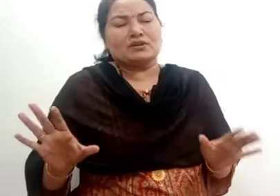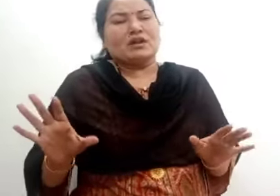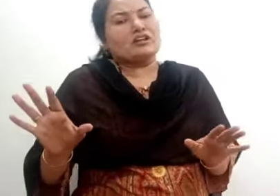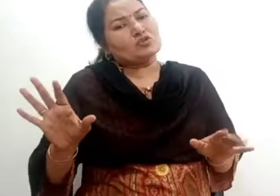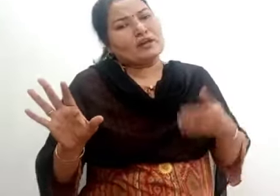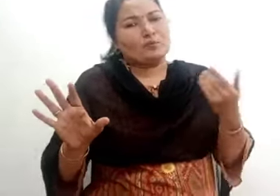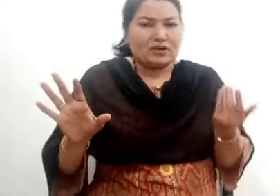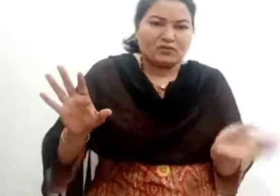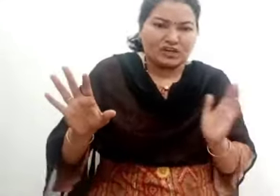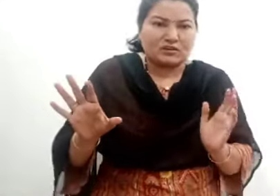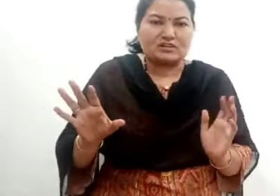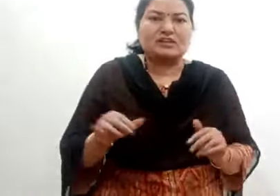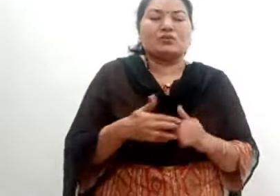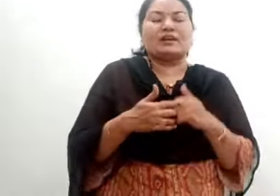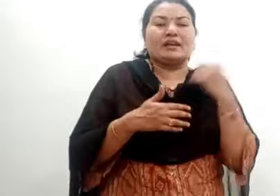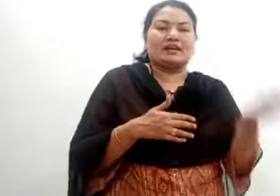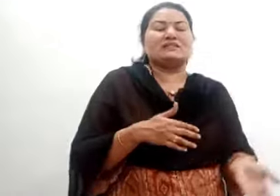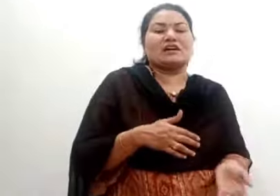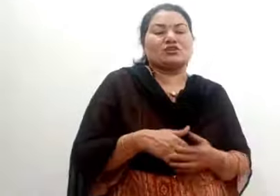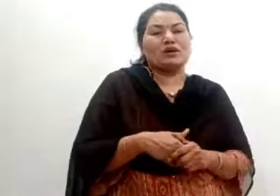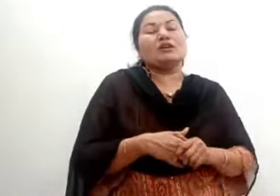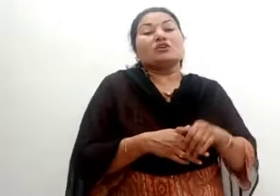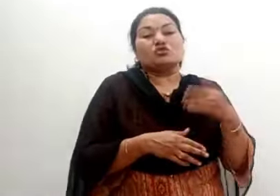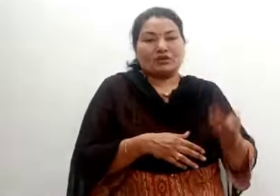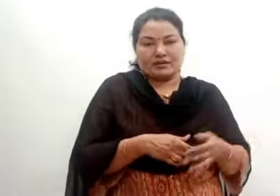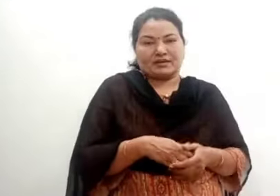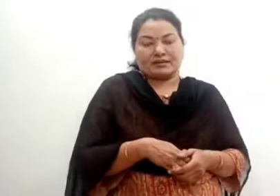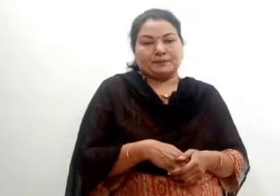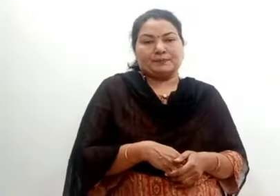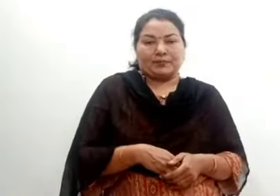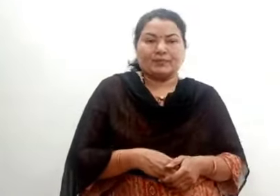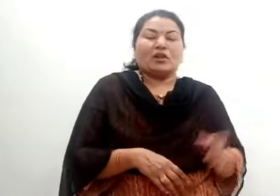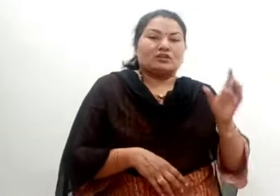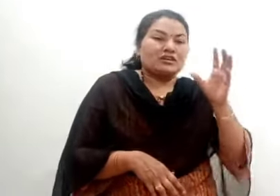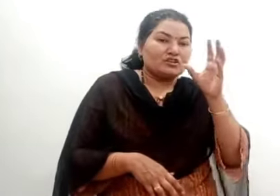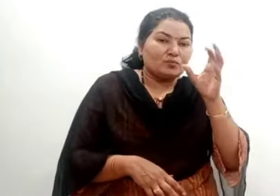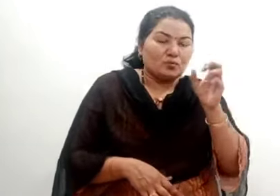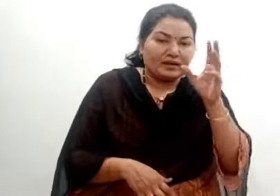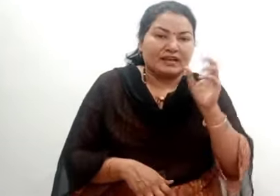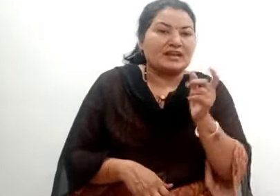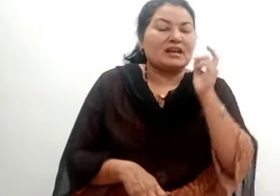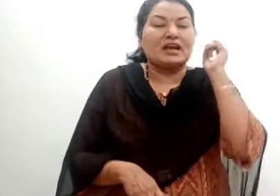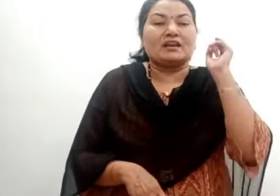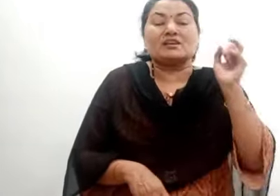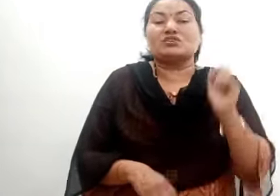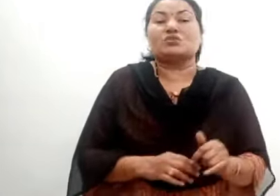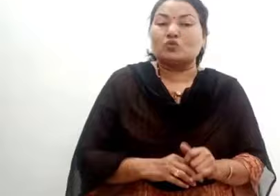तर तुम्हाला पुन्हा फ्रेश वाटतं आणि यू कॅन डायरेक्टली स्टार्ट युअर जॉगिंग अहेड. तर ही जी मुवमेंट आहे याला एनर्जीची खूप